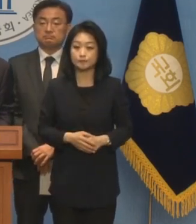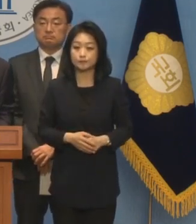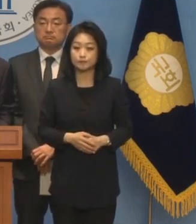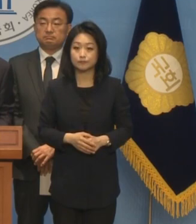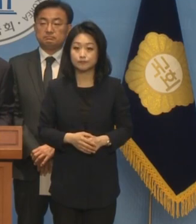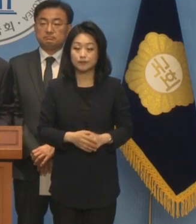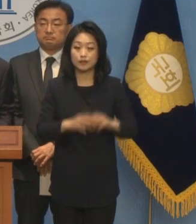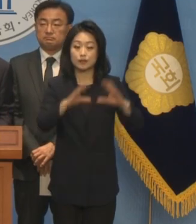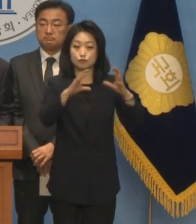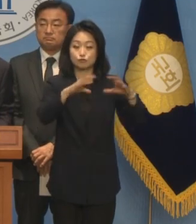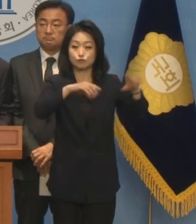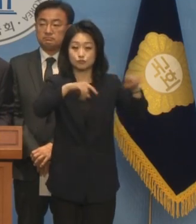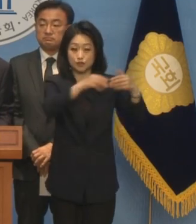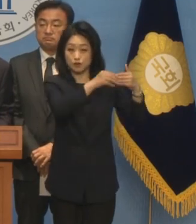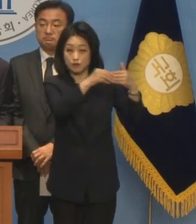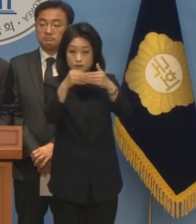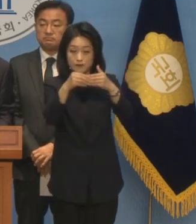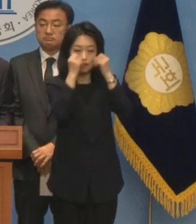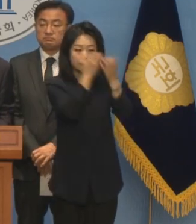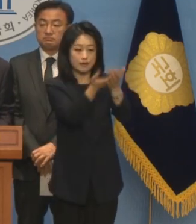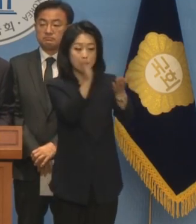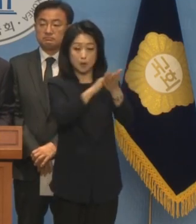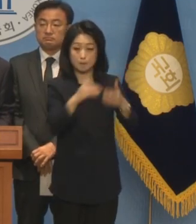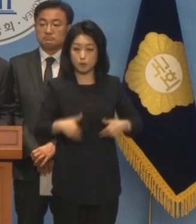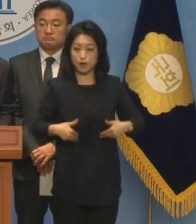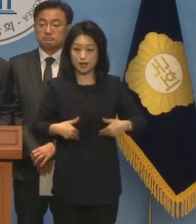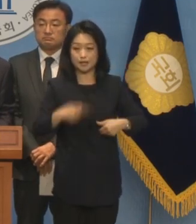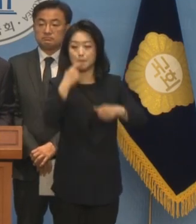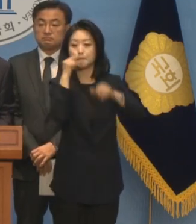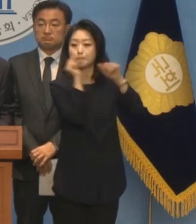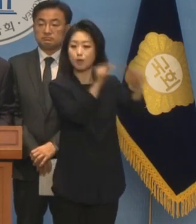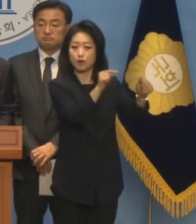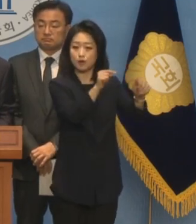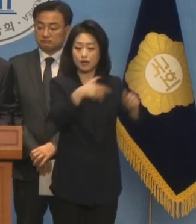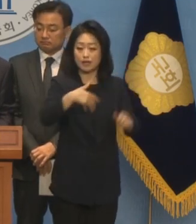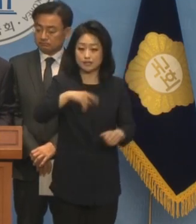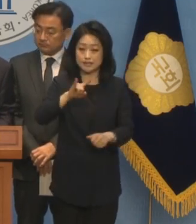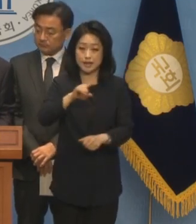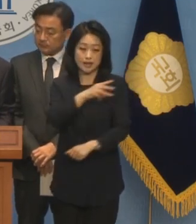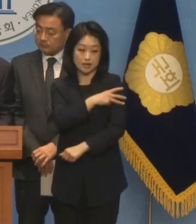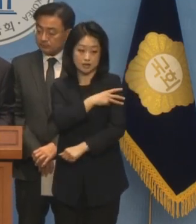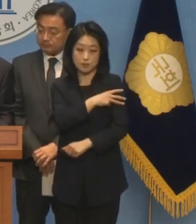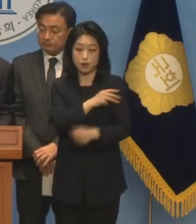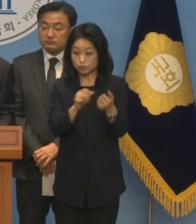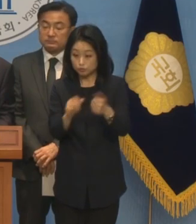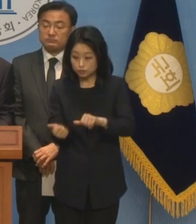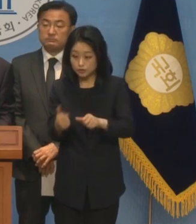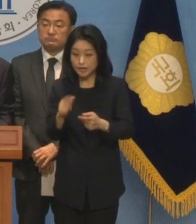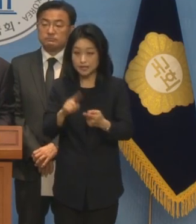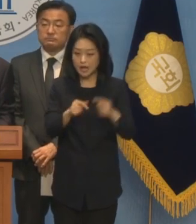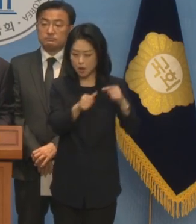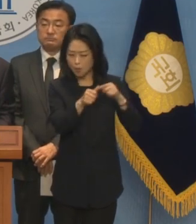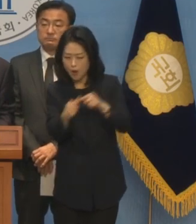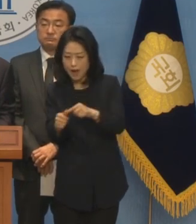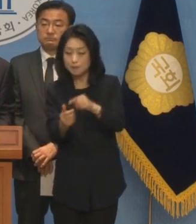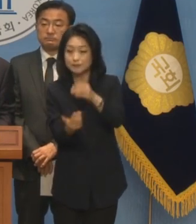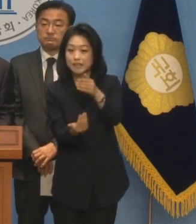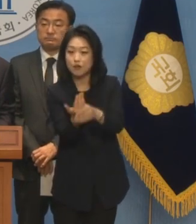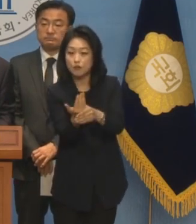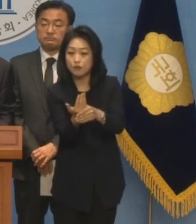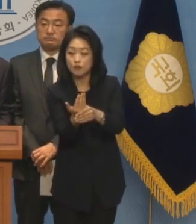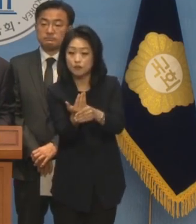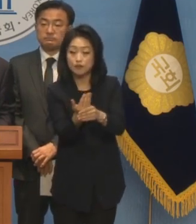필요하다는 국민의 명령이었습니다 특히 최병 순직 수사 외합 사건에서